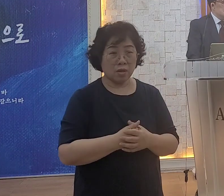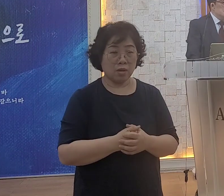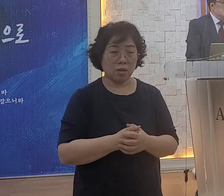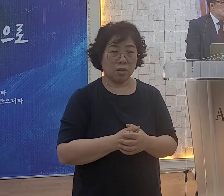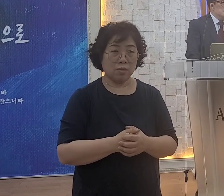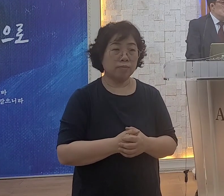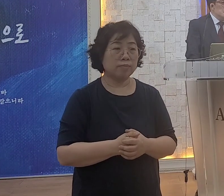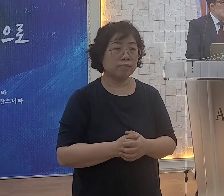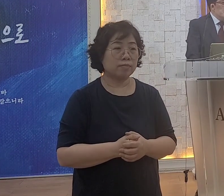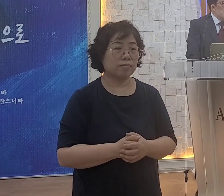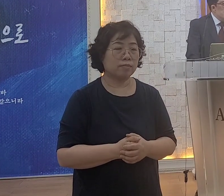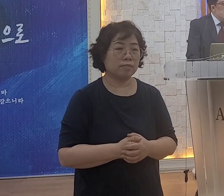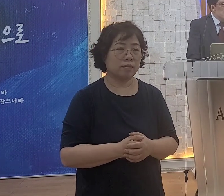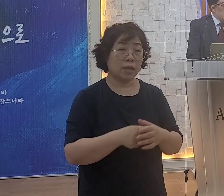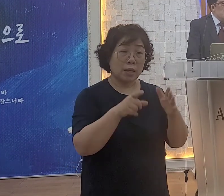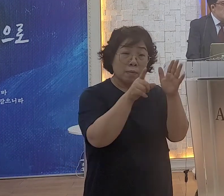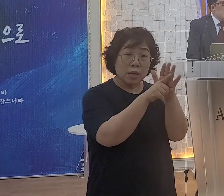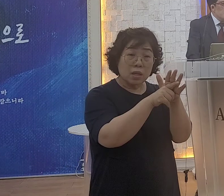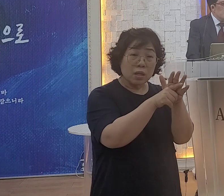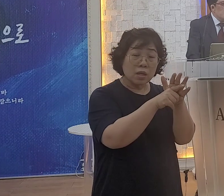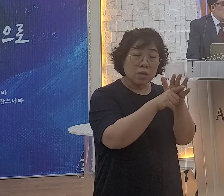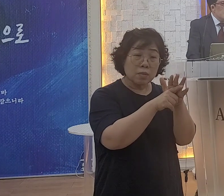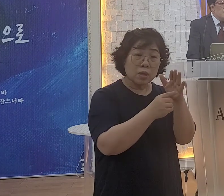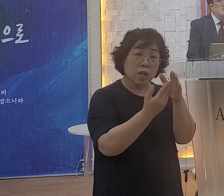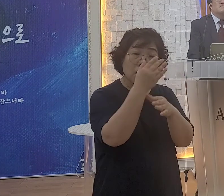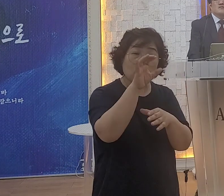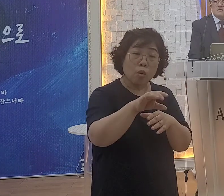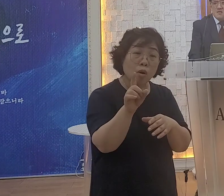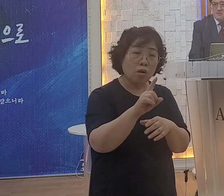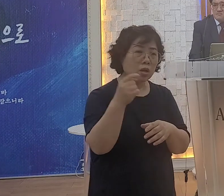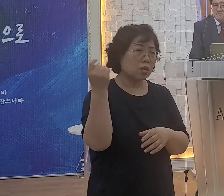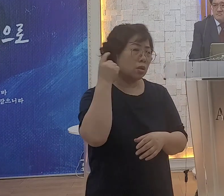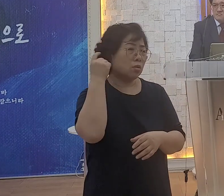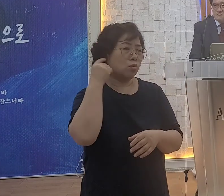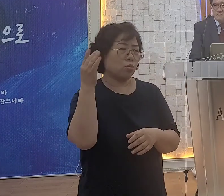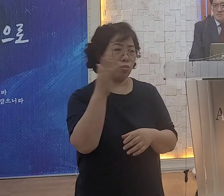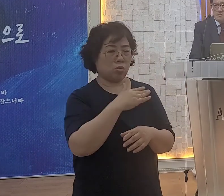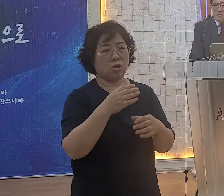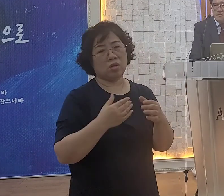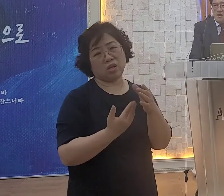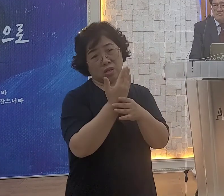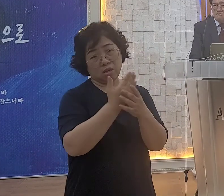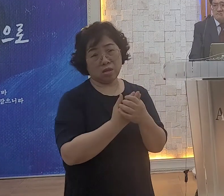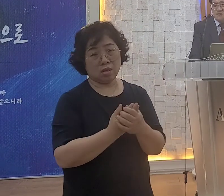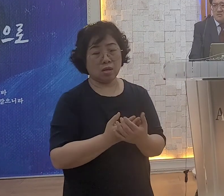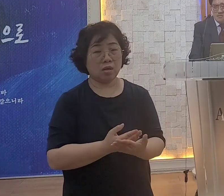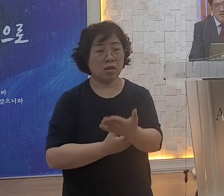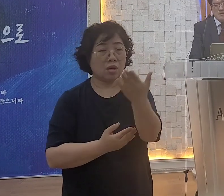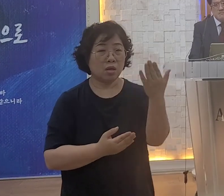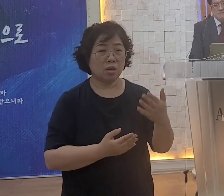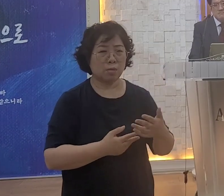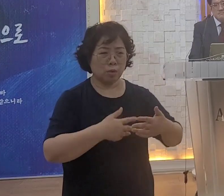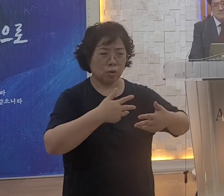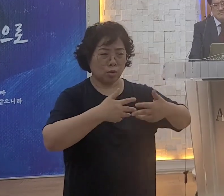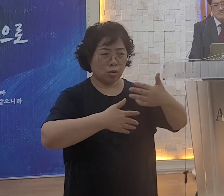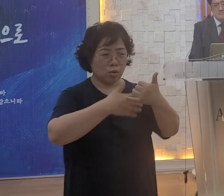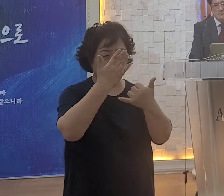어려워요. 믿음은 어디에서 난다고요? 들음에서 나는 거예요. 여러분 아무 유튜브나 듣지